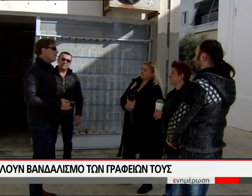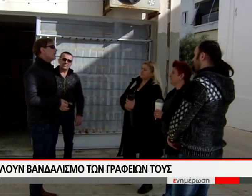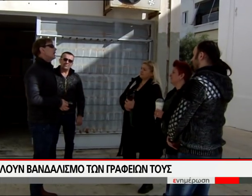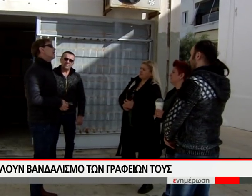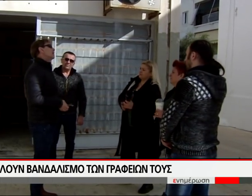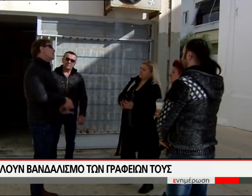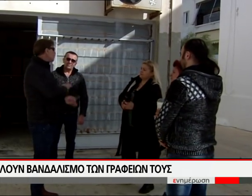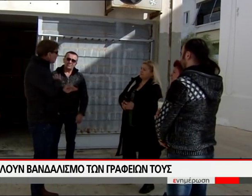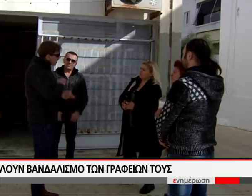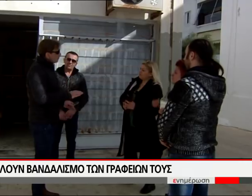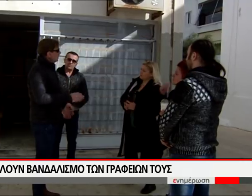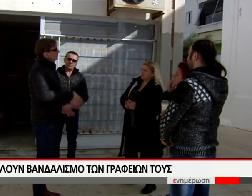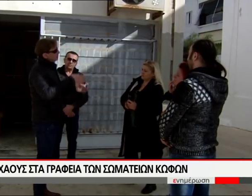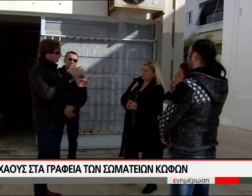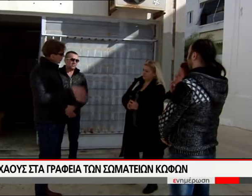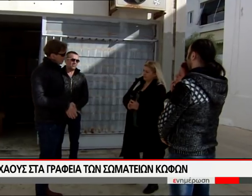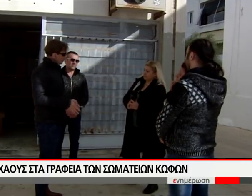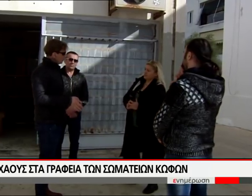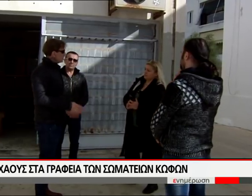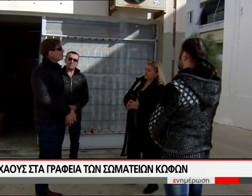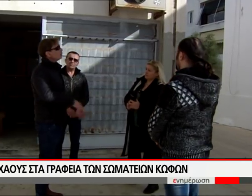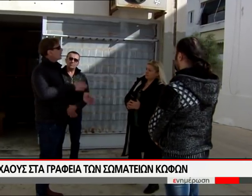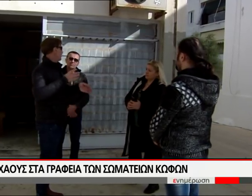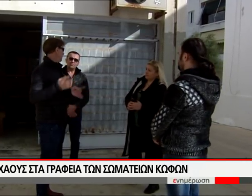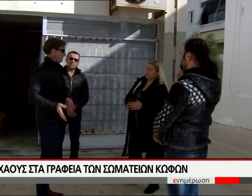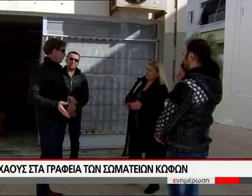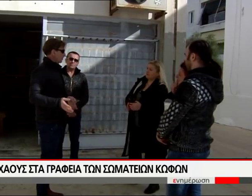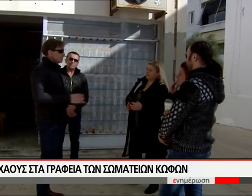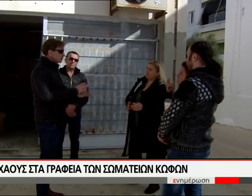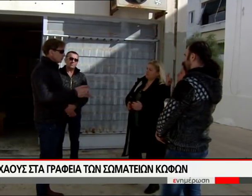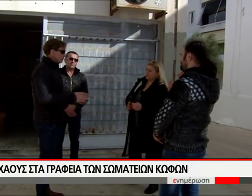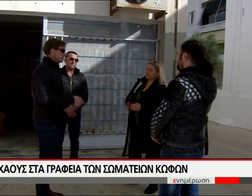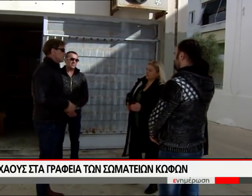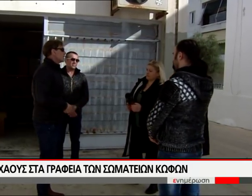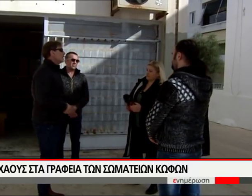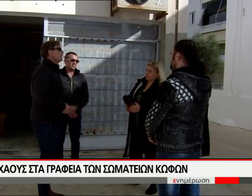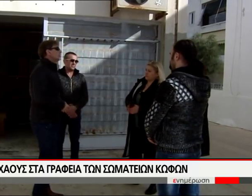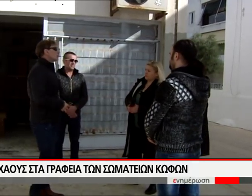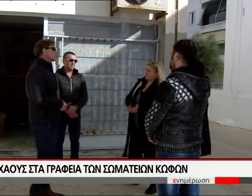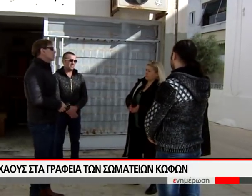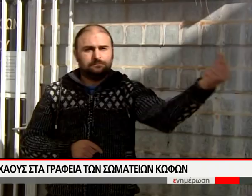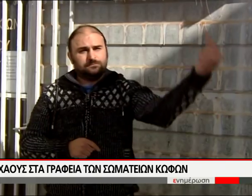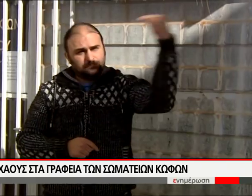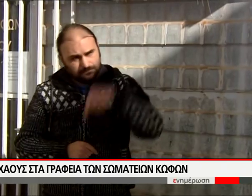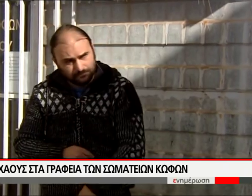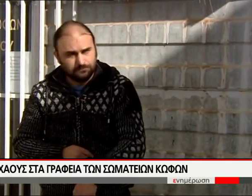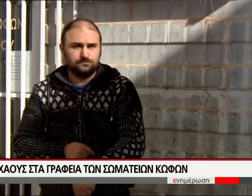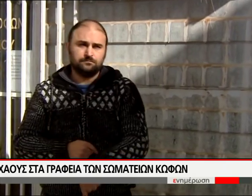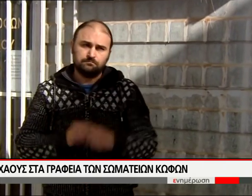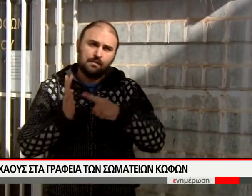οποία και έσπευσε στο σημείο. Ωστόσο, ελείψη μεταφραστή, η επικοινωνία ήταν αρκετά δύσκολη. Η αστυνομία ήρθε εδώ παρόλα